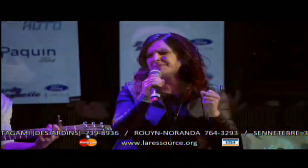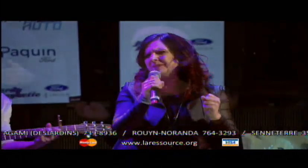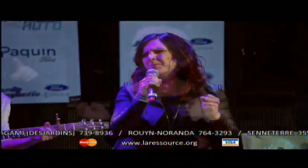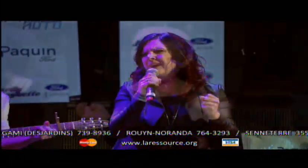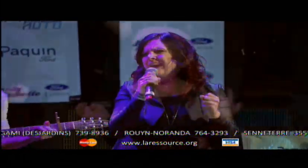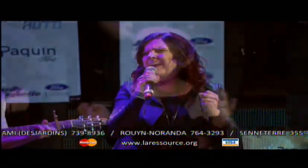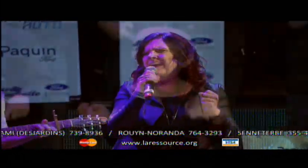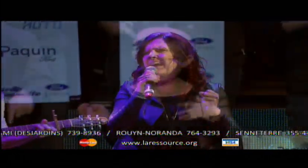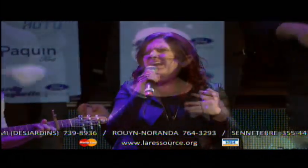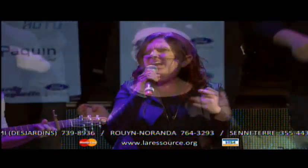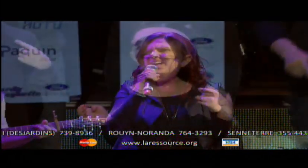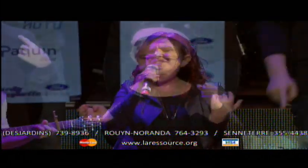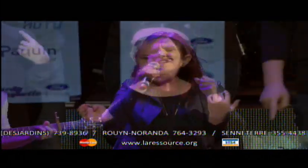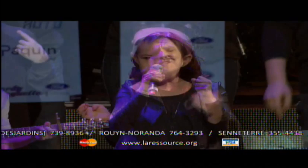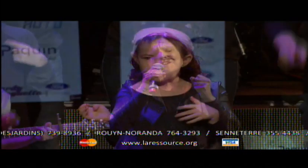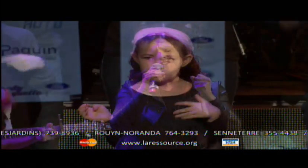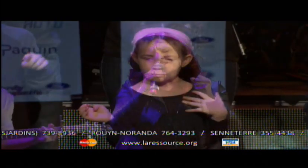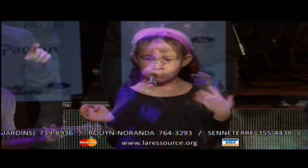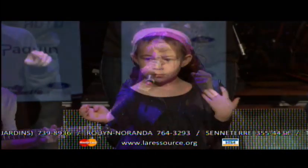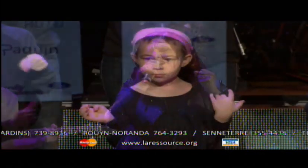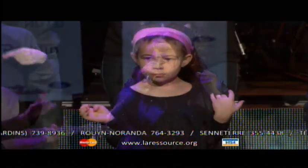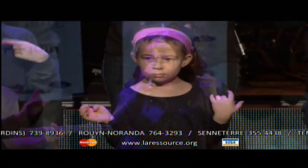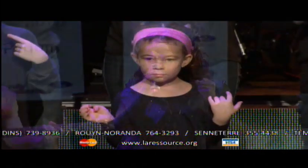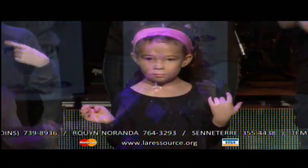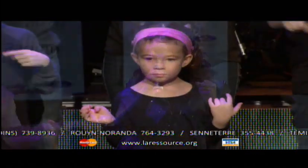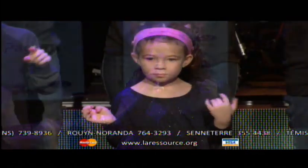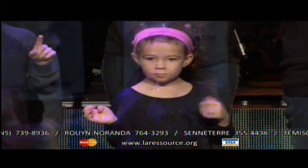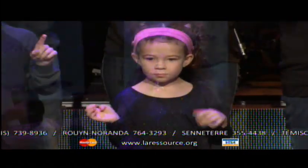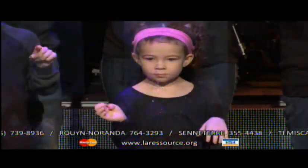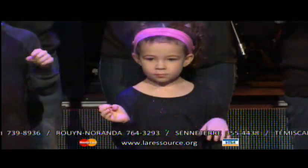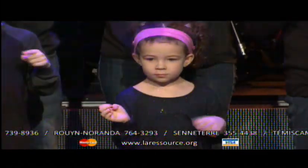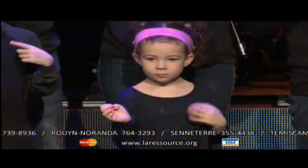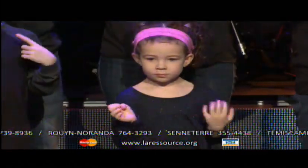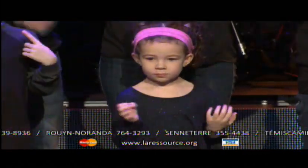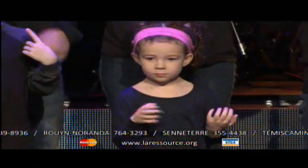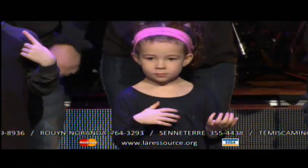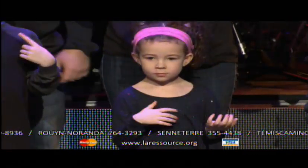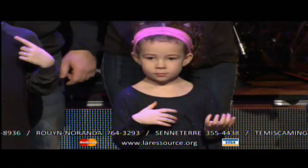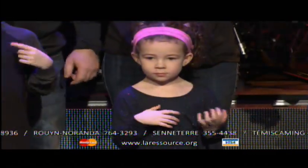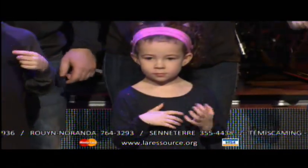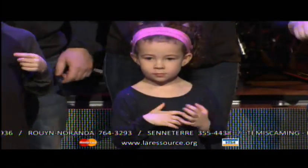respirer, ça m'empêche de chanter.